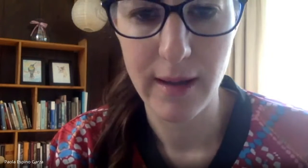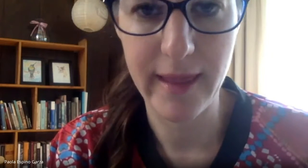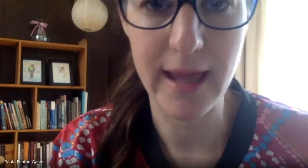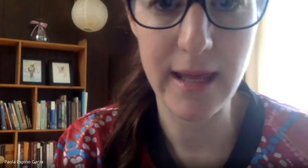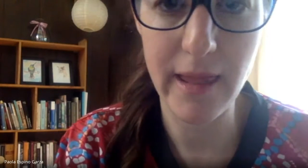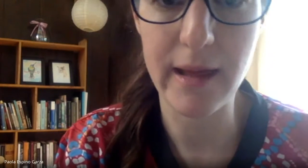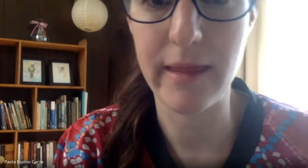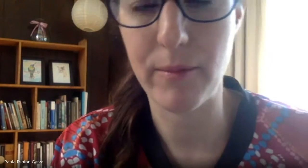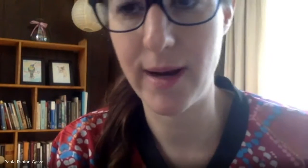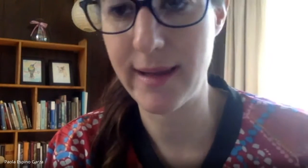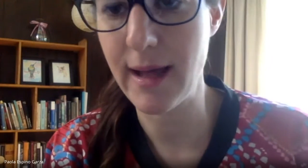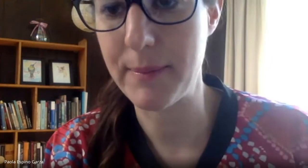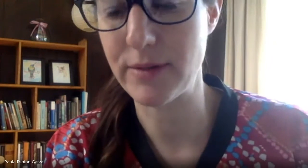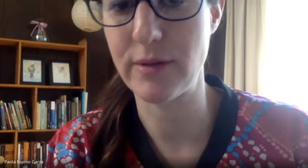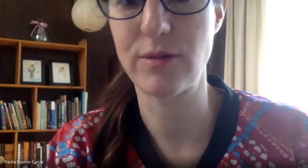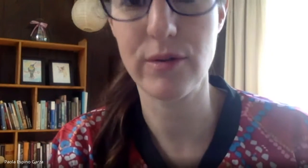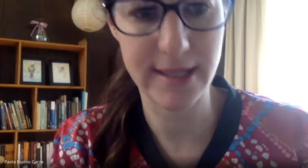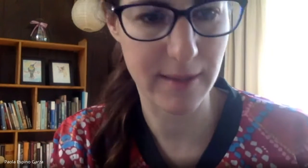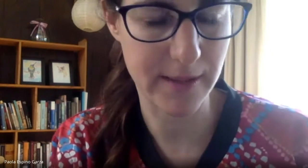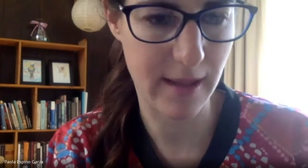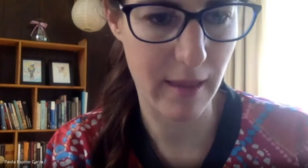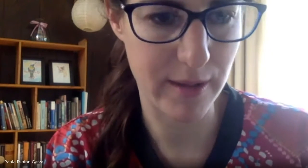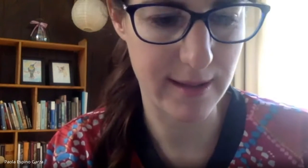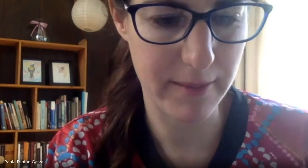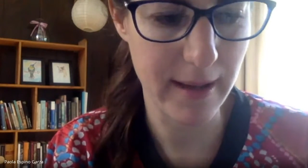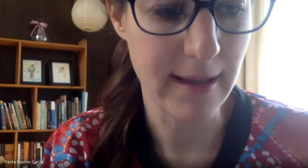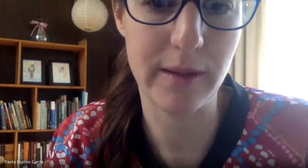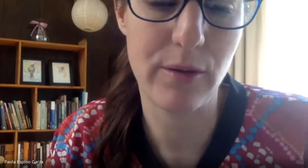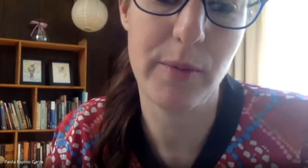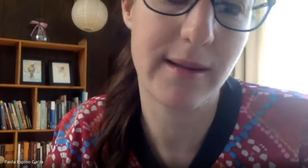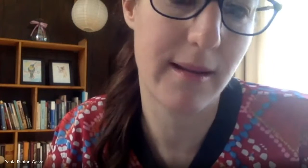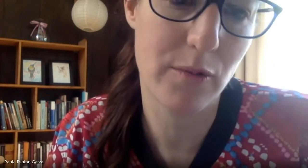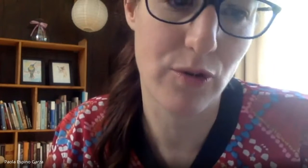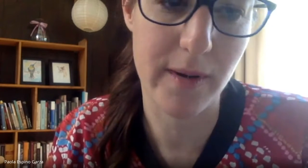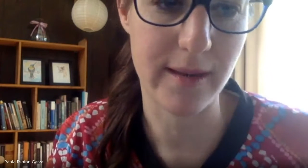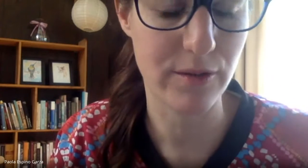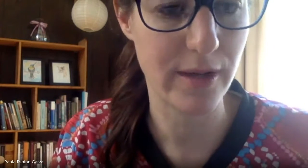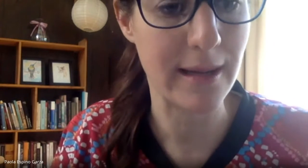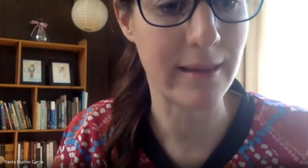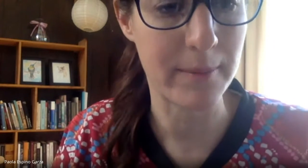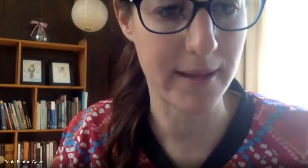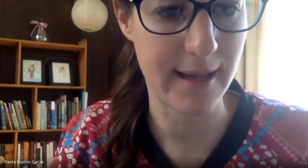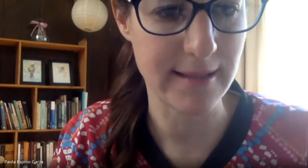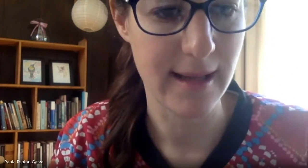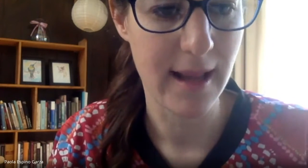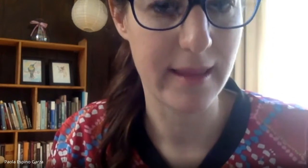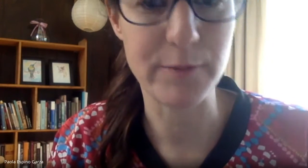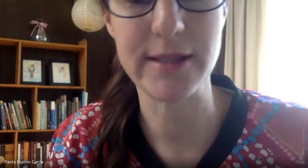de ida y de vuelta a personas con discapacidad auditiva. Entonces, no pretendemos convertirnos en intérpretes después de